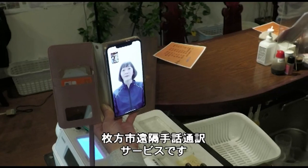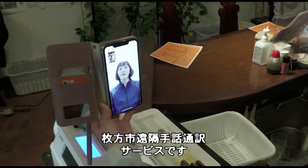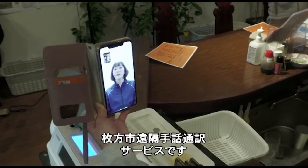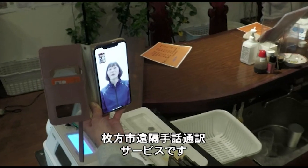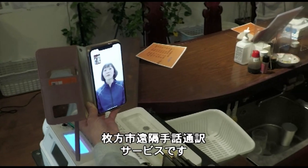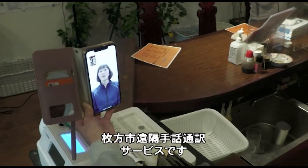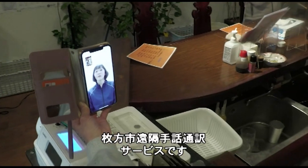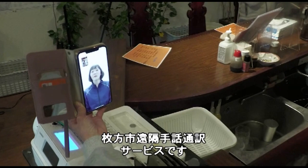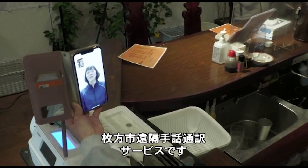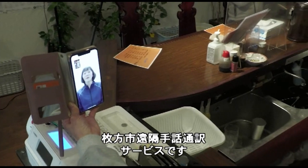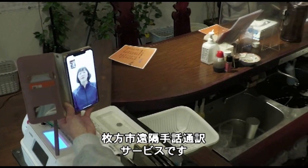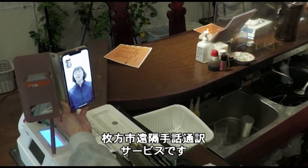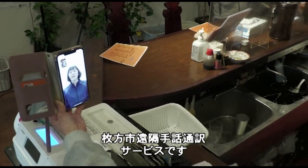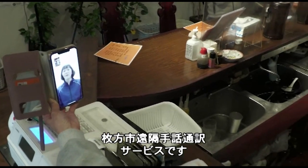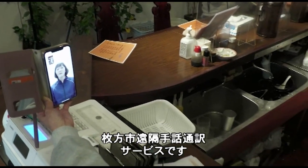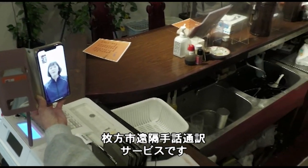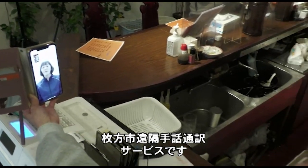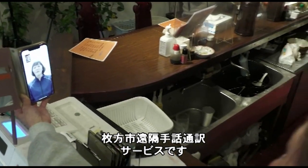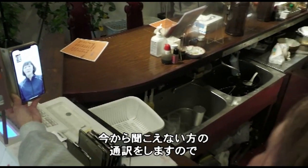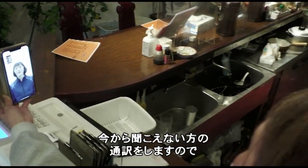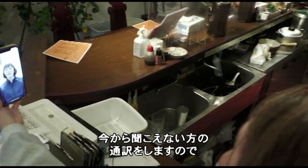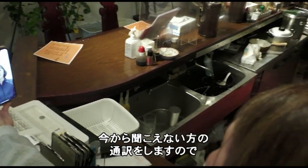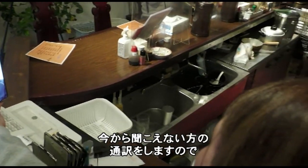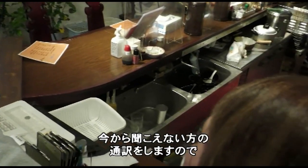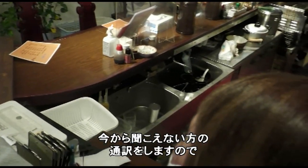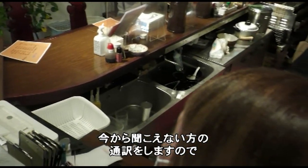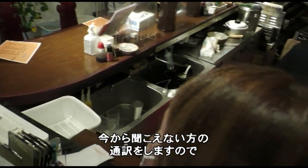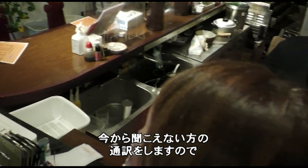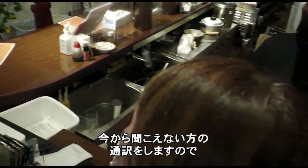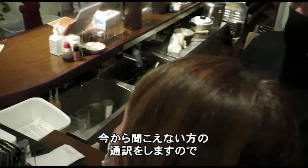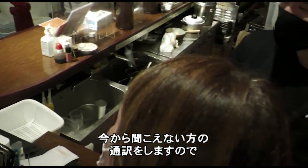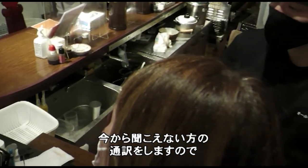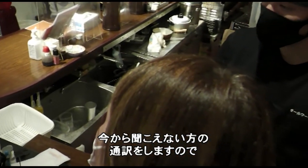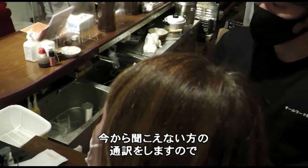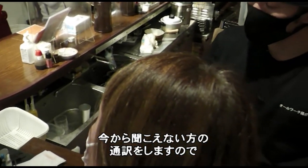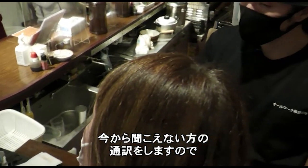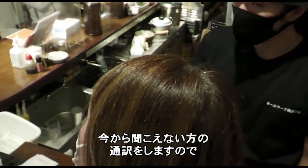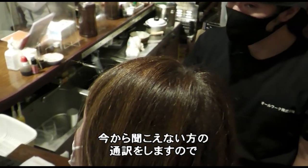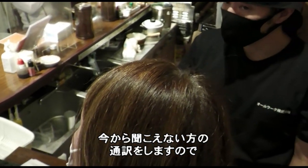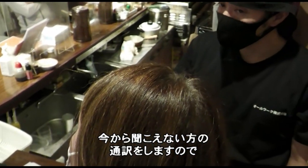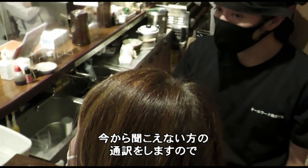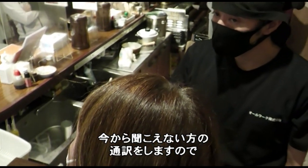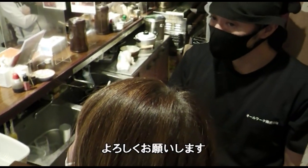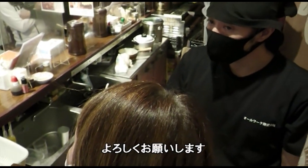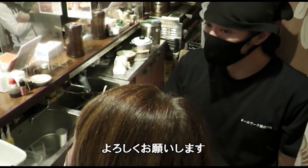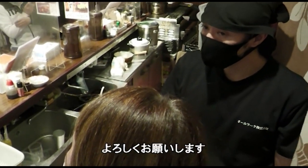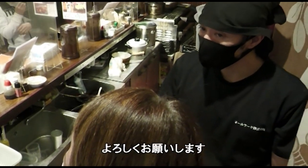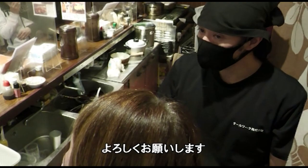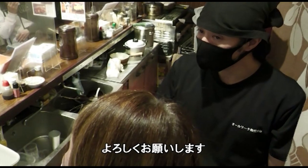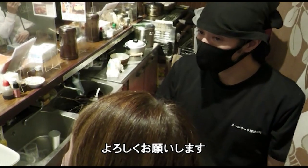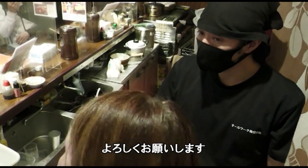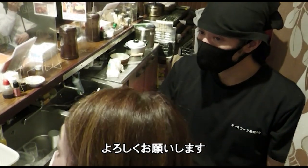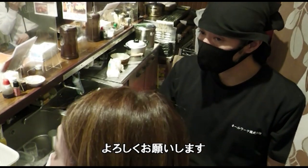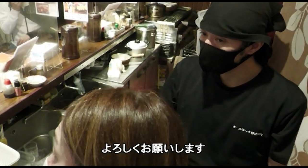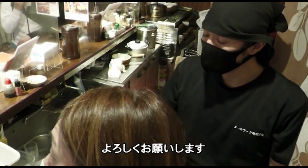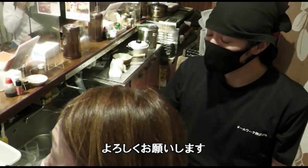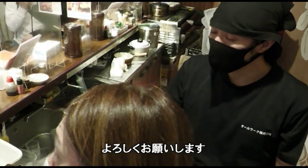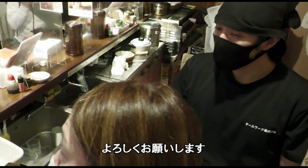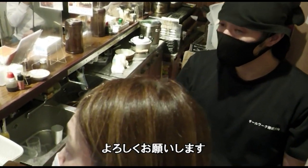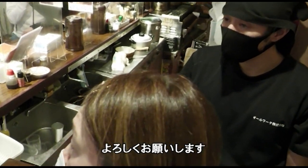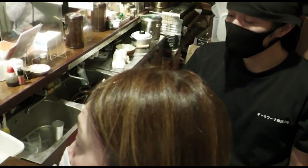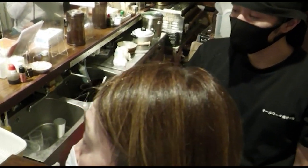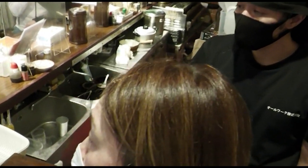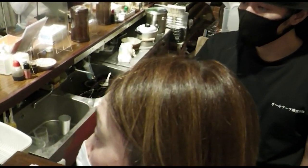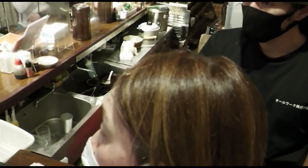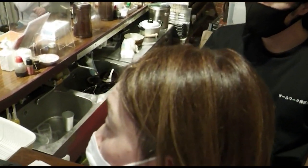ひらかた市遠隔手話通訳サービスです。今から聞こえない方の通訳をしますので、よろしくお願いします。